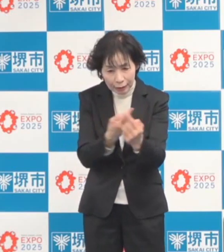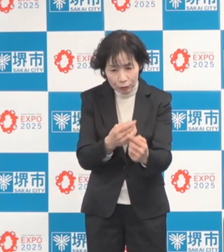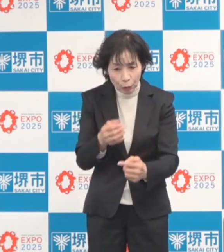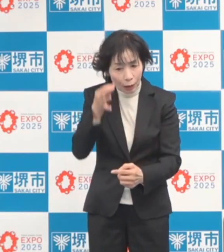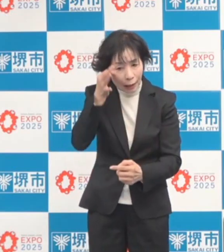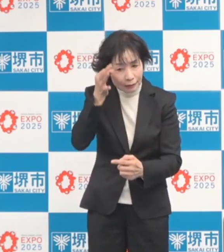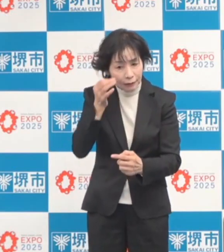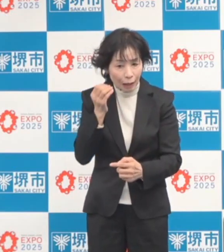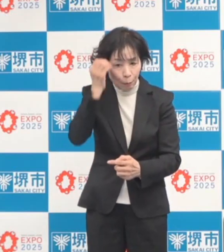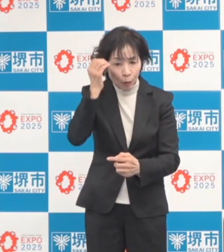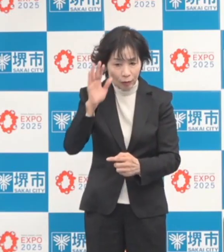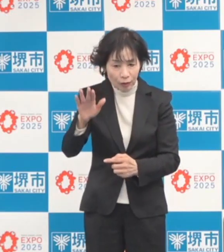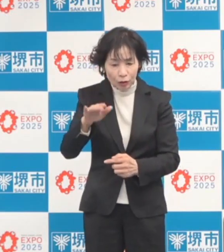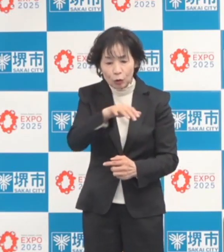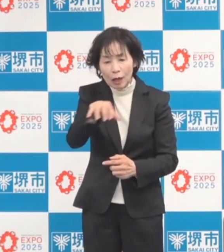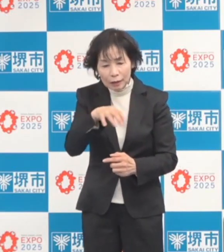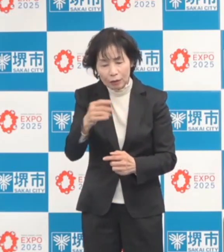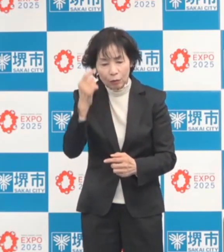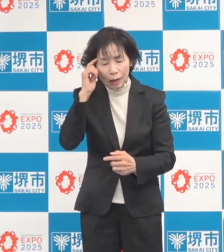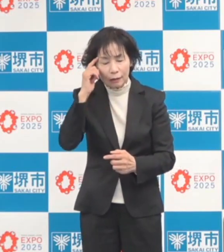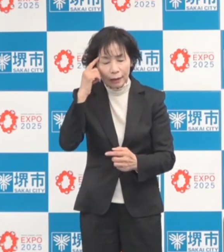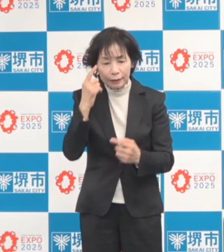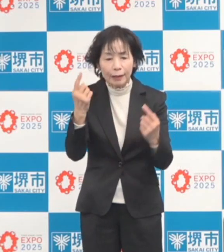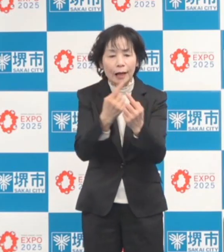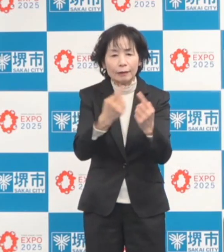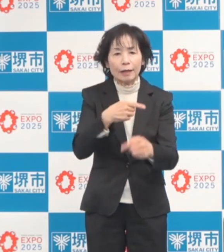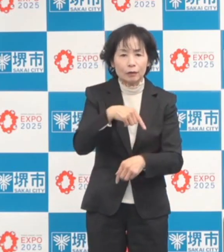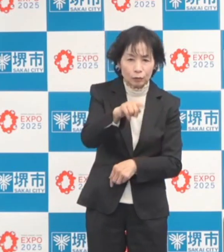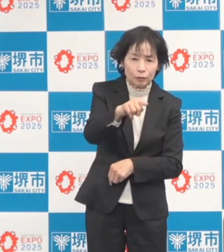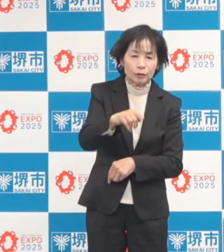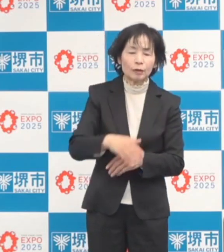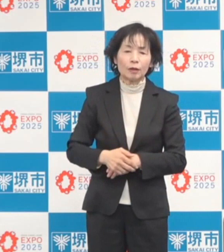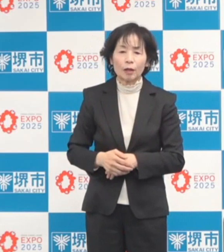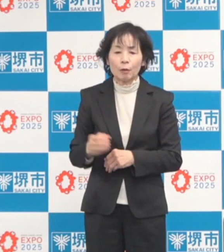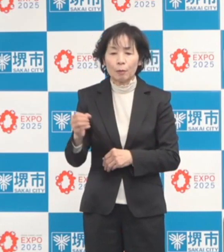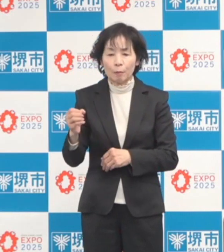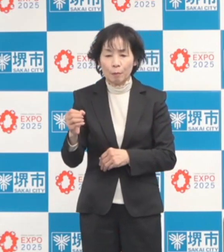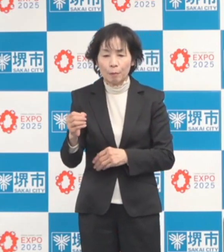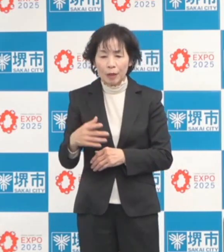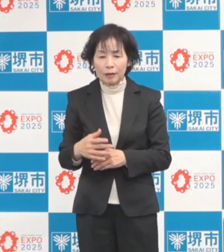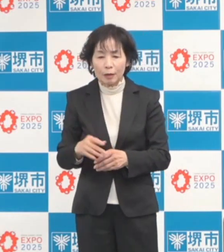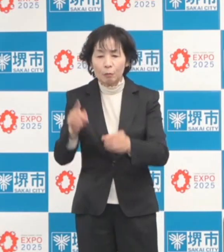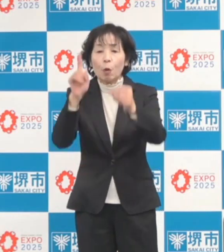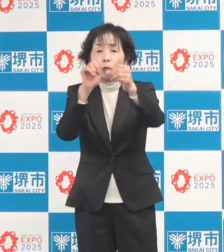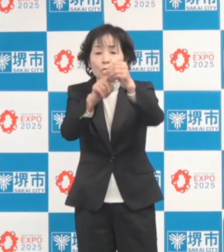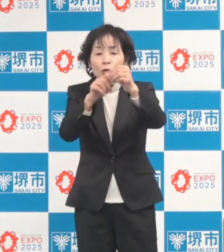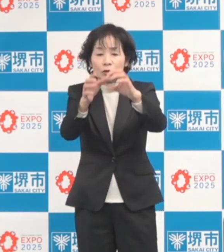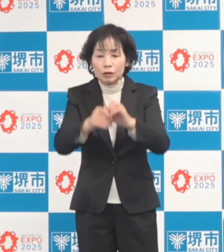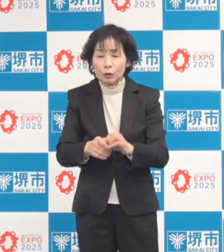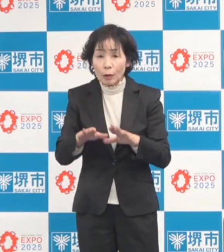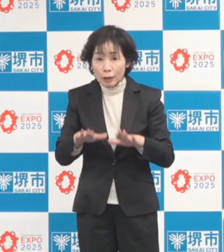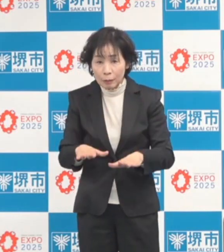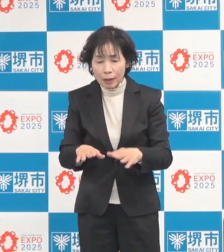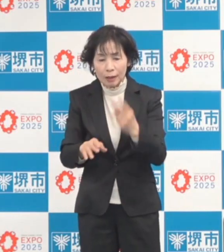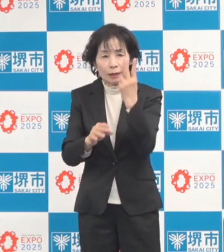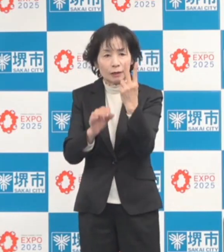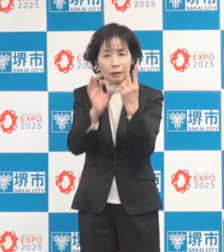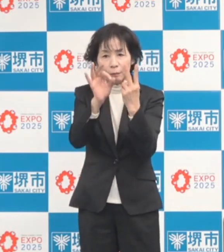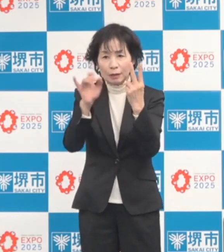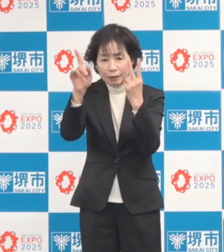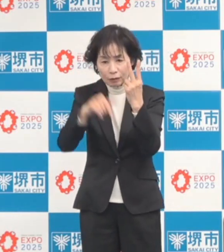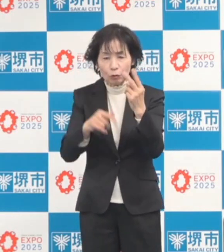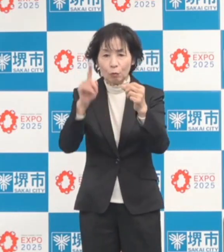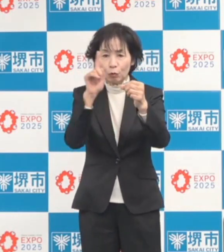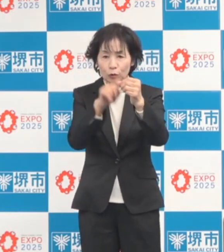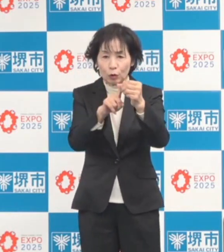、そのあたりを踏まえて変えていくということです。そしてこの目標につきましては今 2% の目